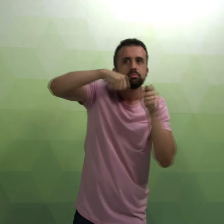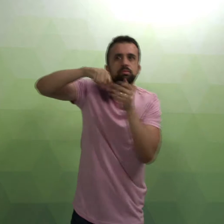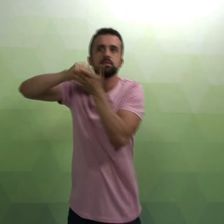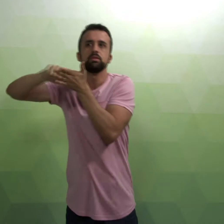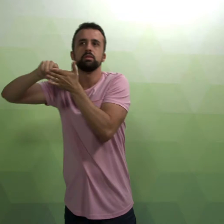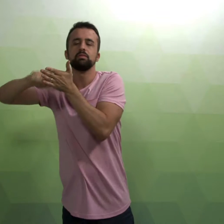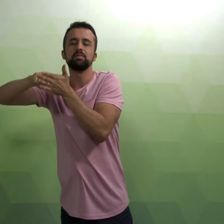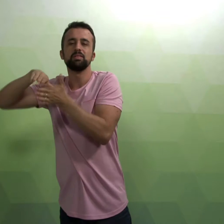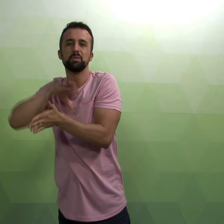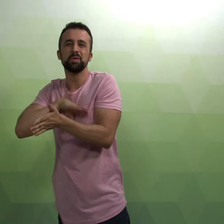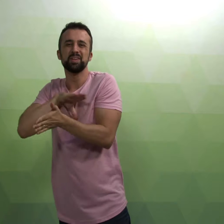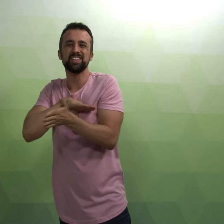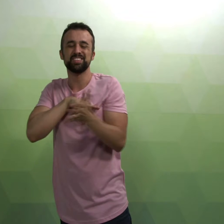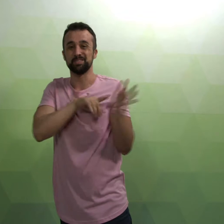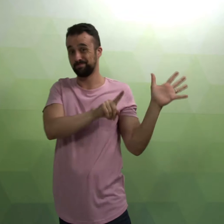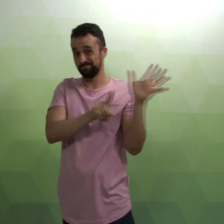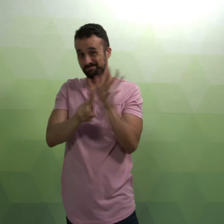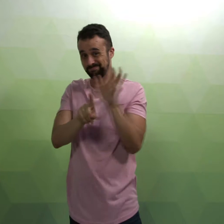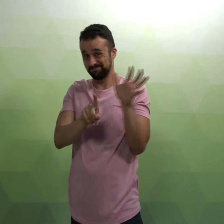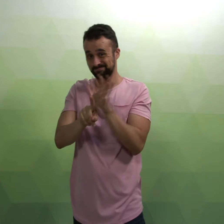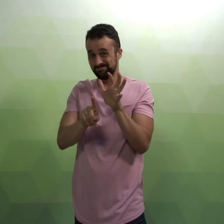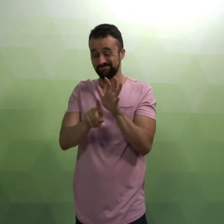e escrevendo em português.